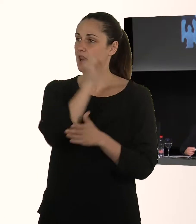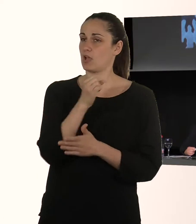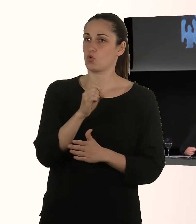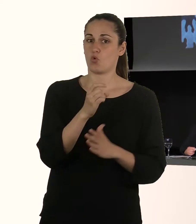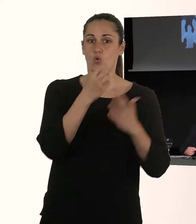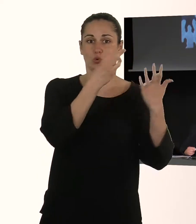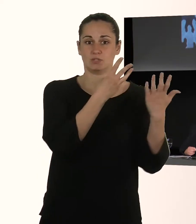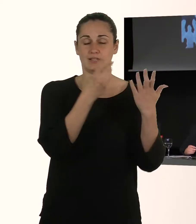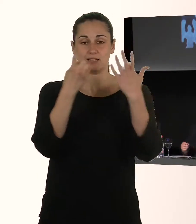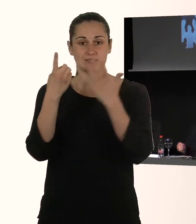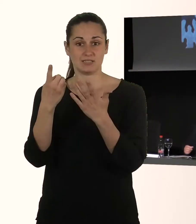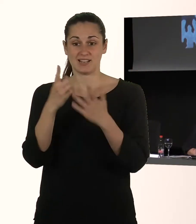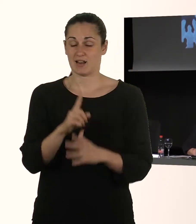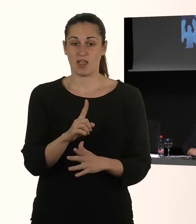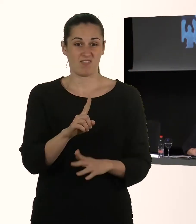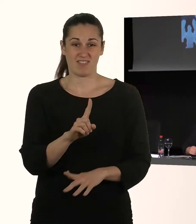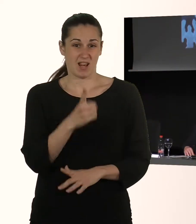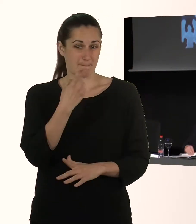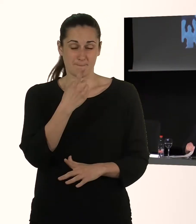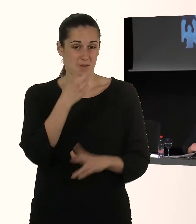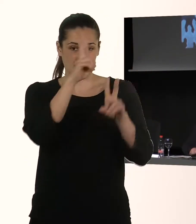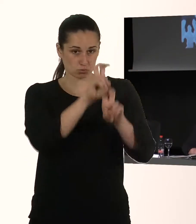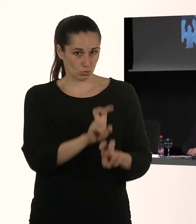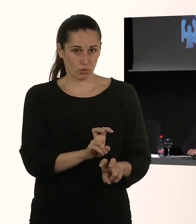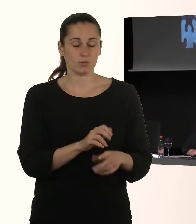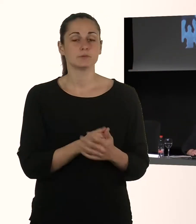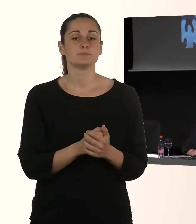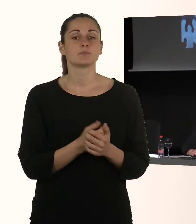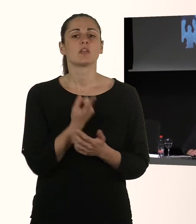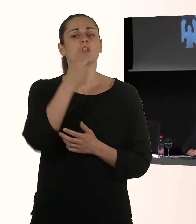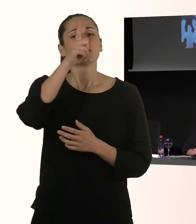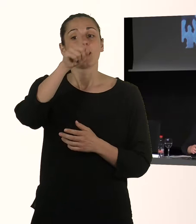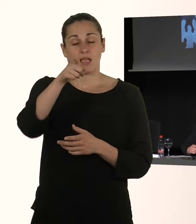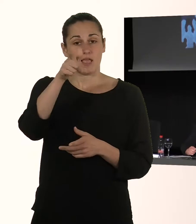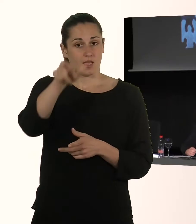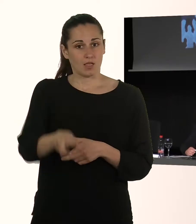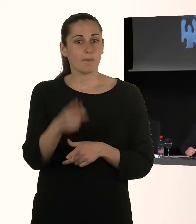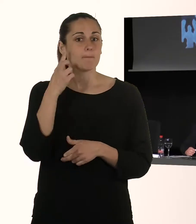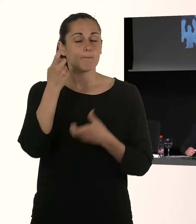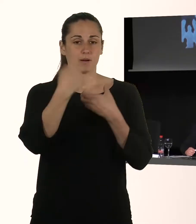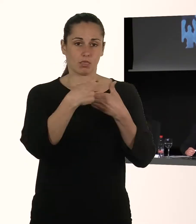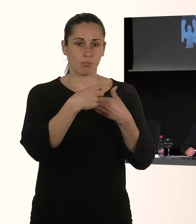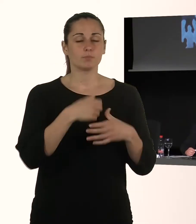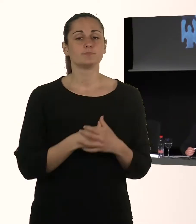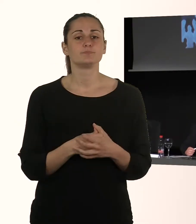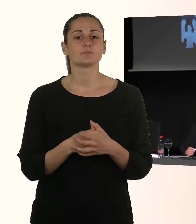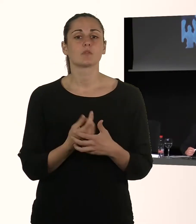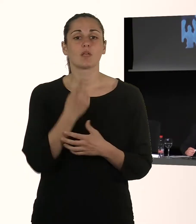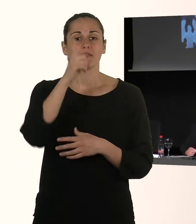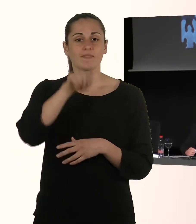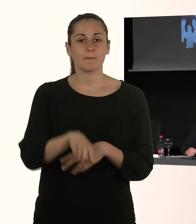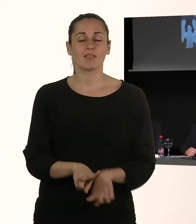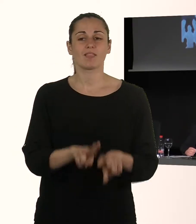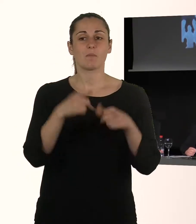las participantes de ese estudio. Es una persona que ha trabajado y ha reorientado el tema del